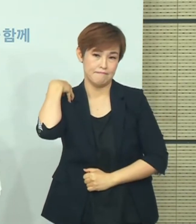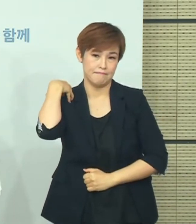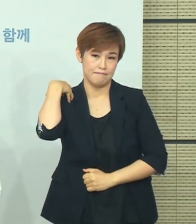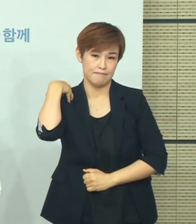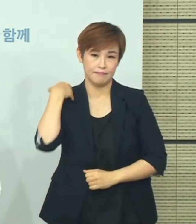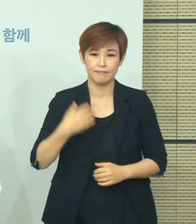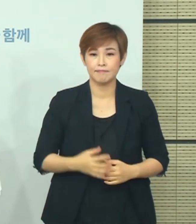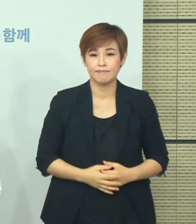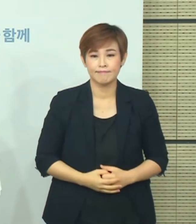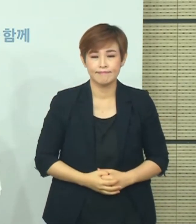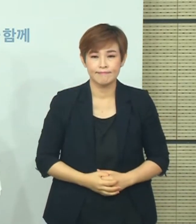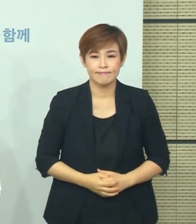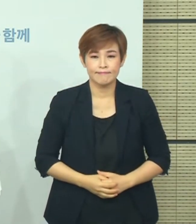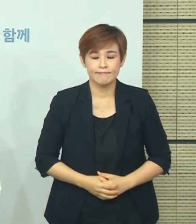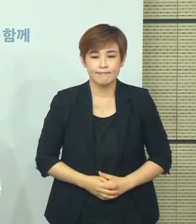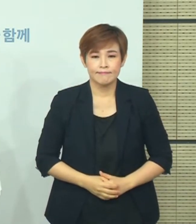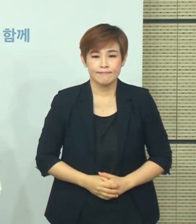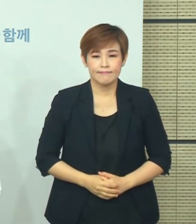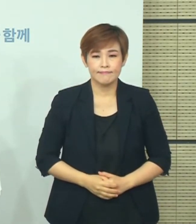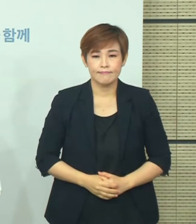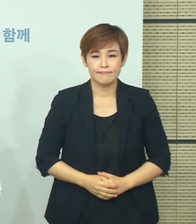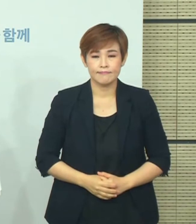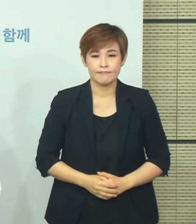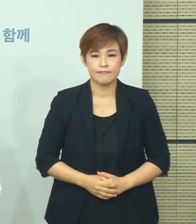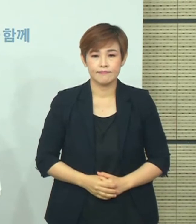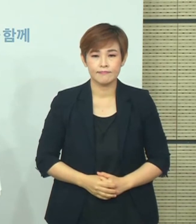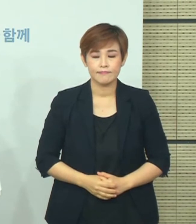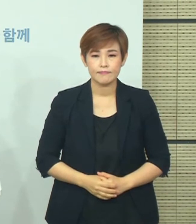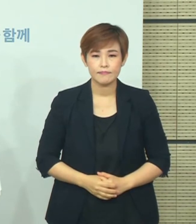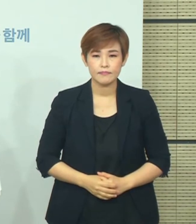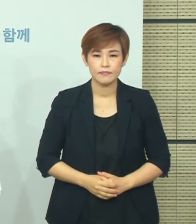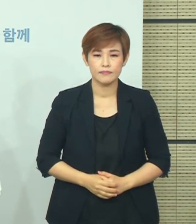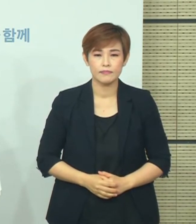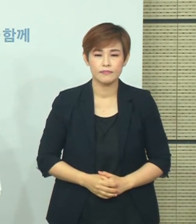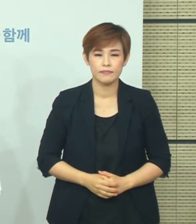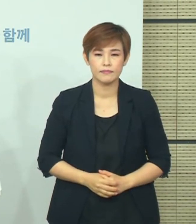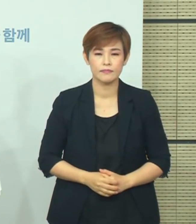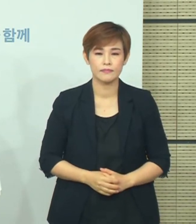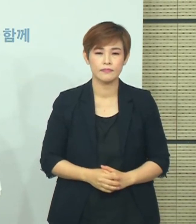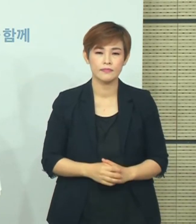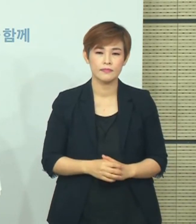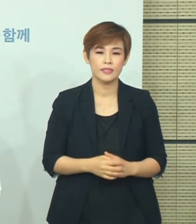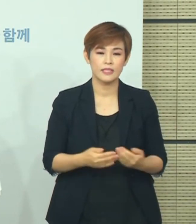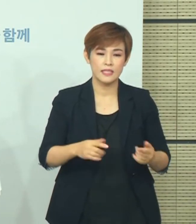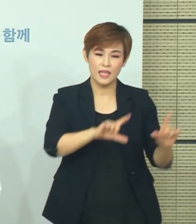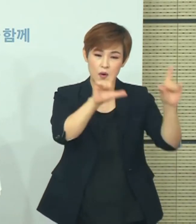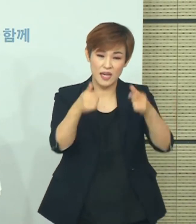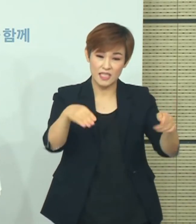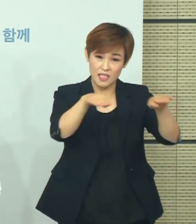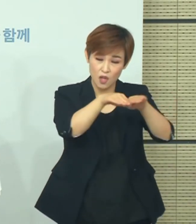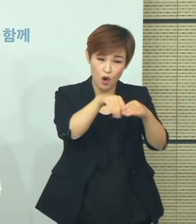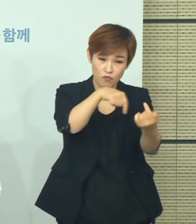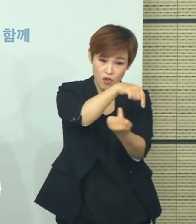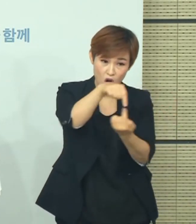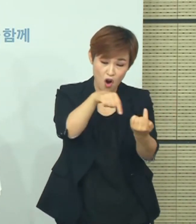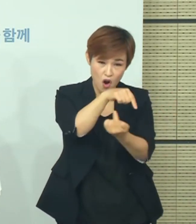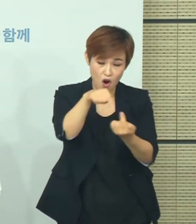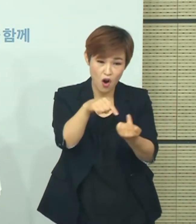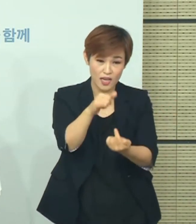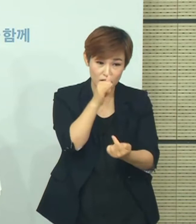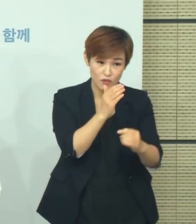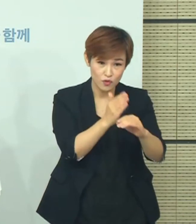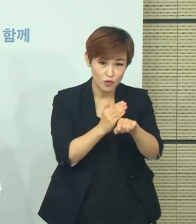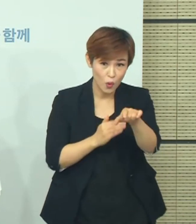공공인력이 담당하게 될 것입니다. 이미 개소 운영 중인 시설의 운영인력은